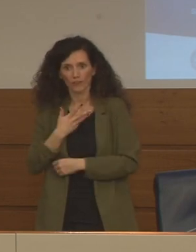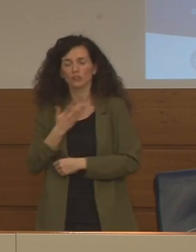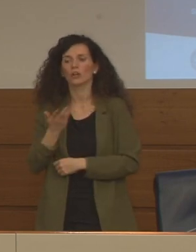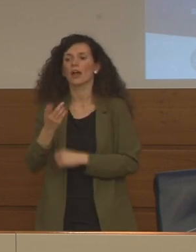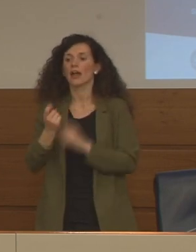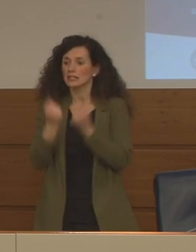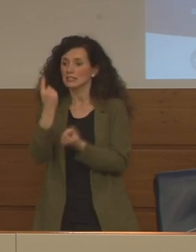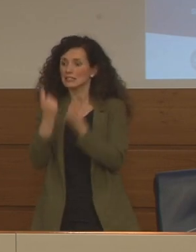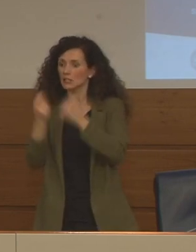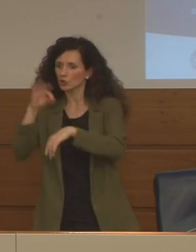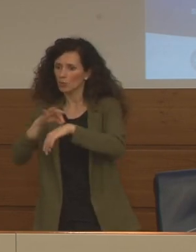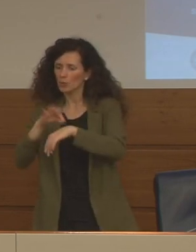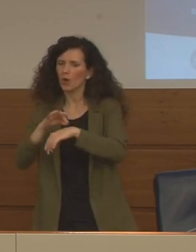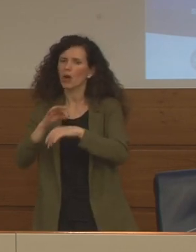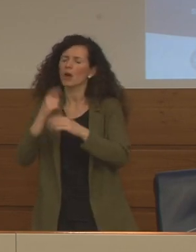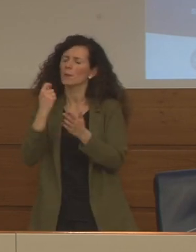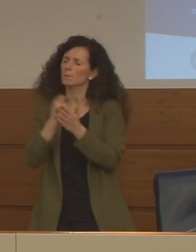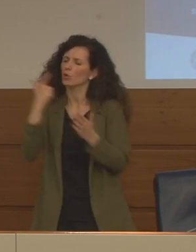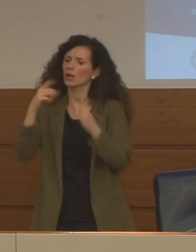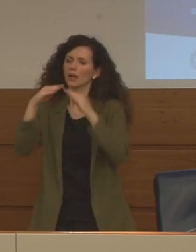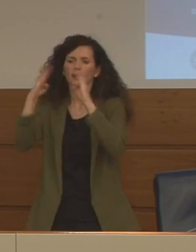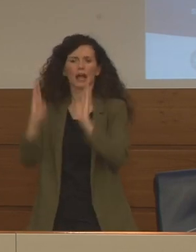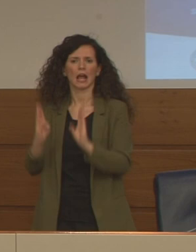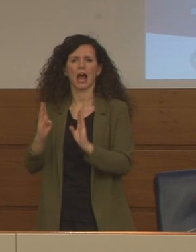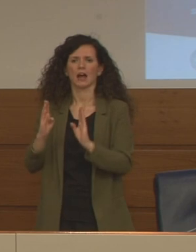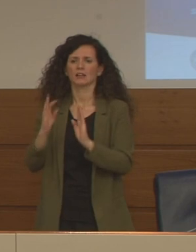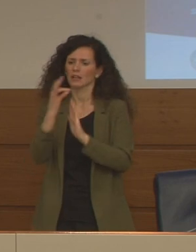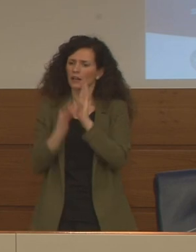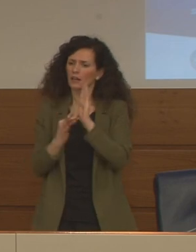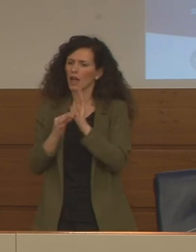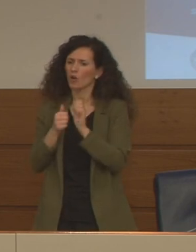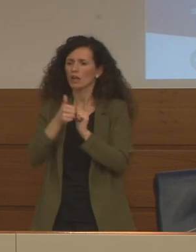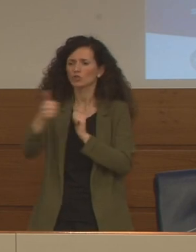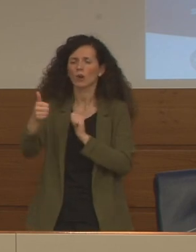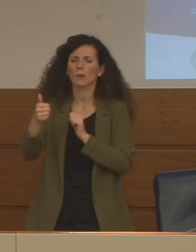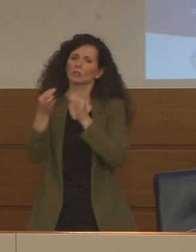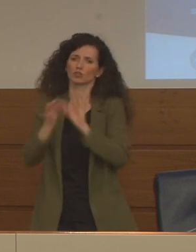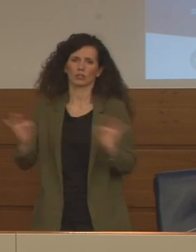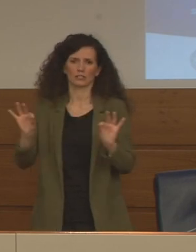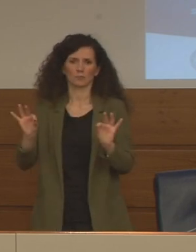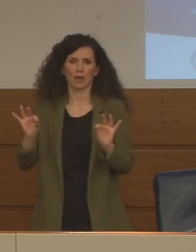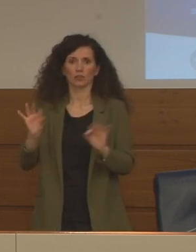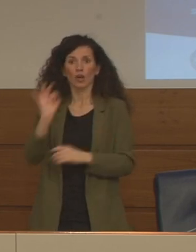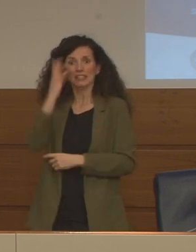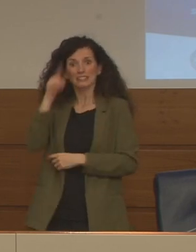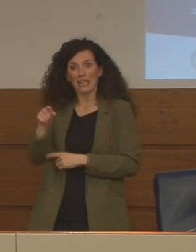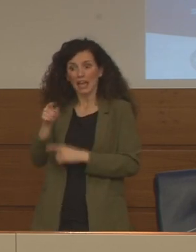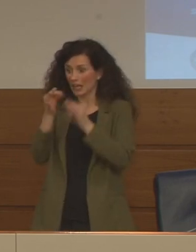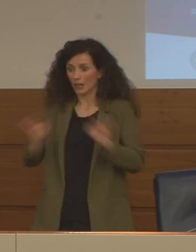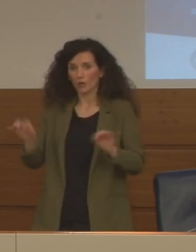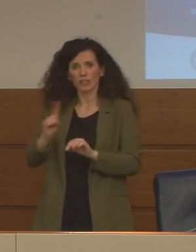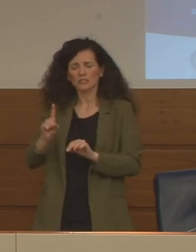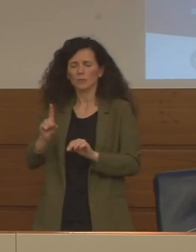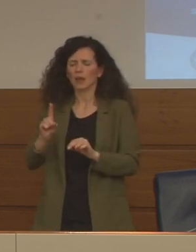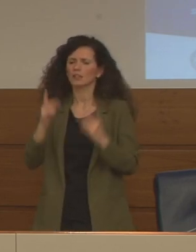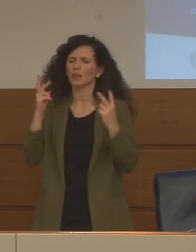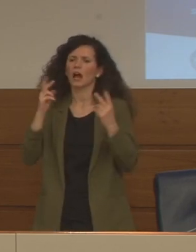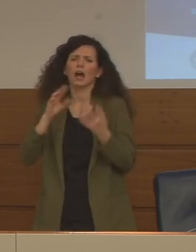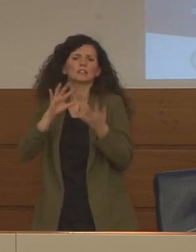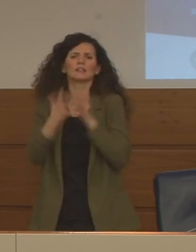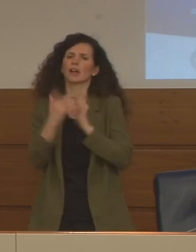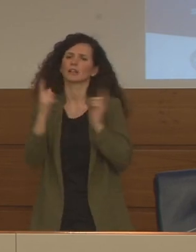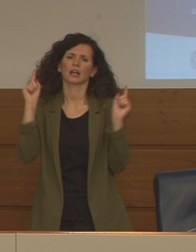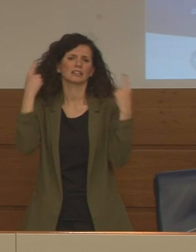casa rispettino le regole di isolamento perchè senza quella elemento lì è molto difficile interrompere